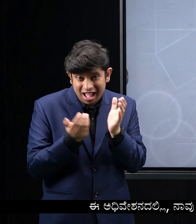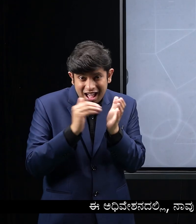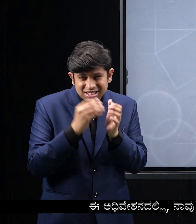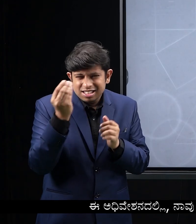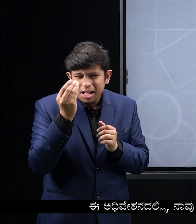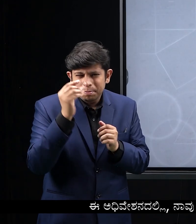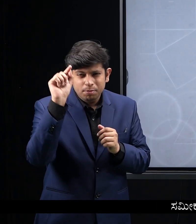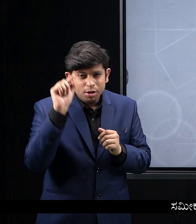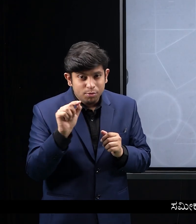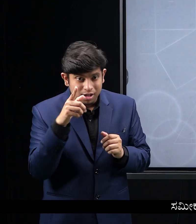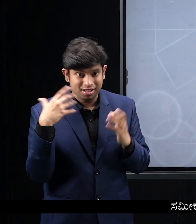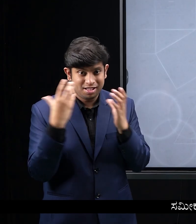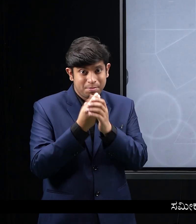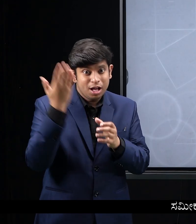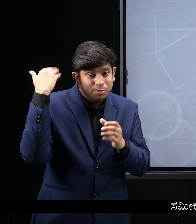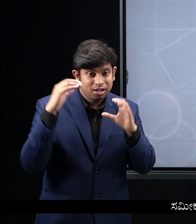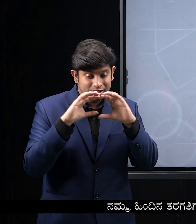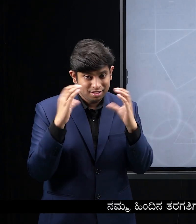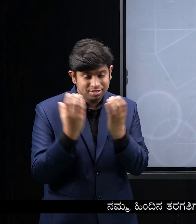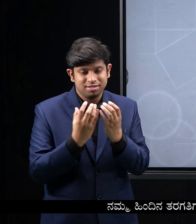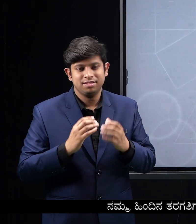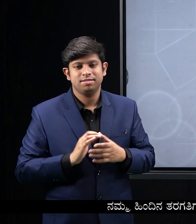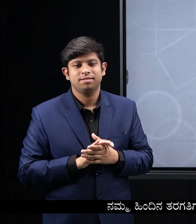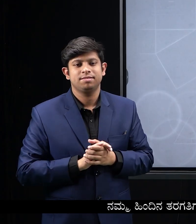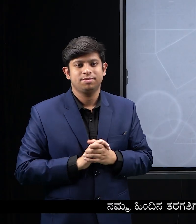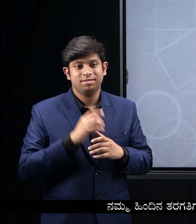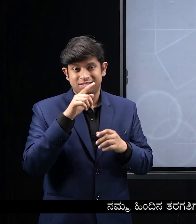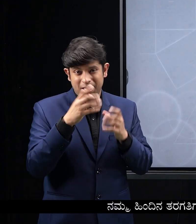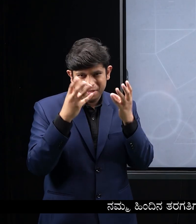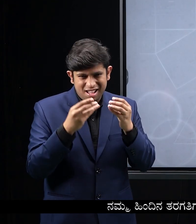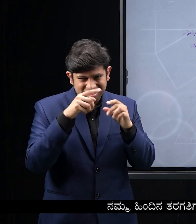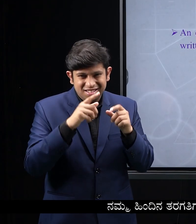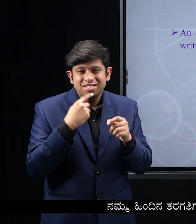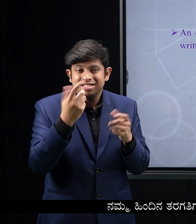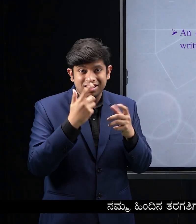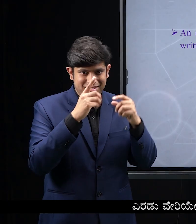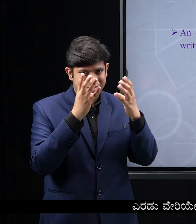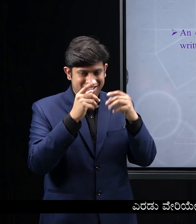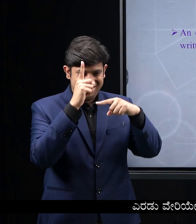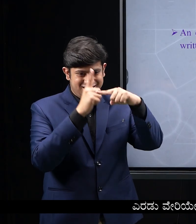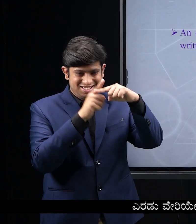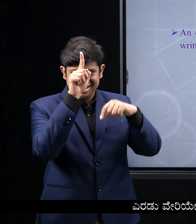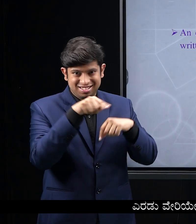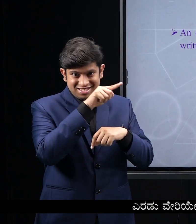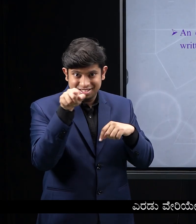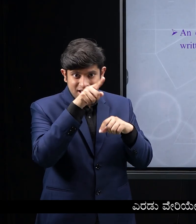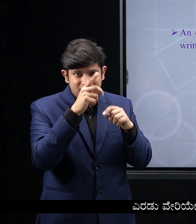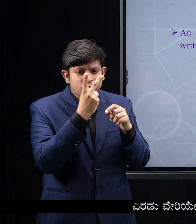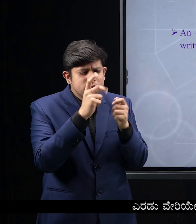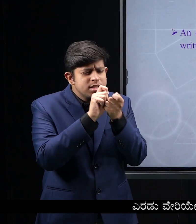ರೇಖೀಯ ಸಮೀಕರಣದ ಬಗ್ಗೆ ಕಲಿಯುತ್ತೇವೆ. ನಮ್ಮ ಹಿಂದಿನ ತರಗತಿಗಳ ಕೆಲವು ಅಂಶಗಳನ್ನು ನೆನಪಿಸಿಕೊಳ್ಳೋಣ. 2 ವೇರಿಯೇಬಲ್ಗಳಲ್ಲಿ ರೇಖೀಯ